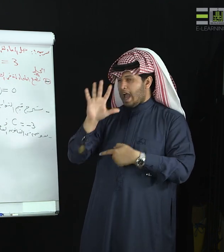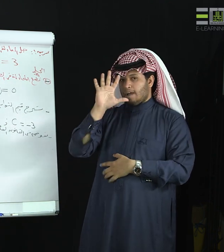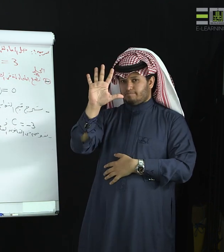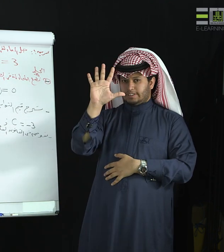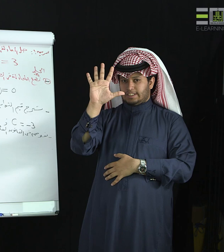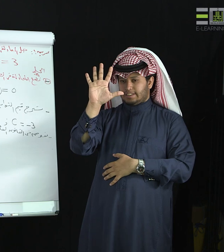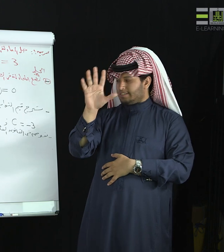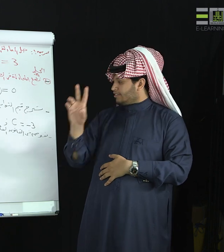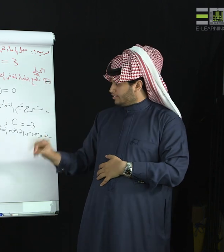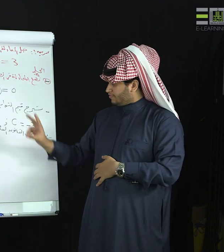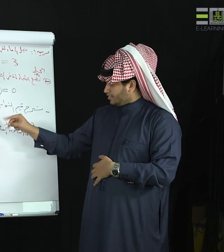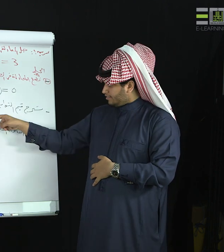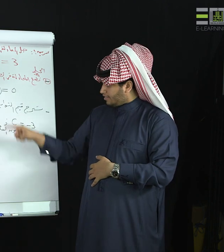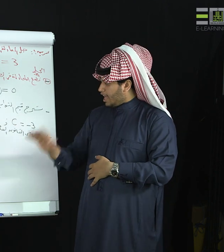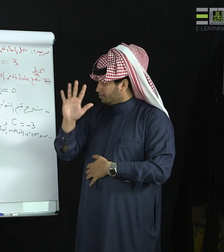5،